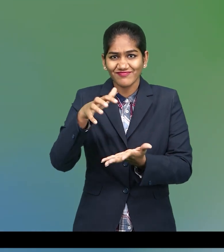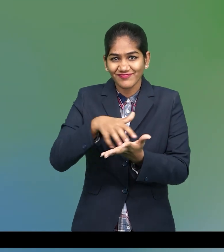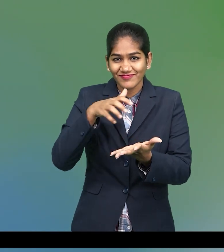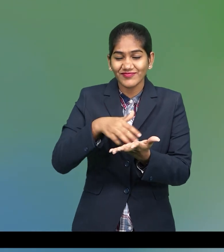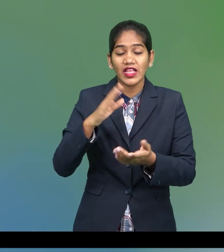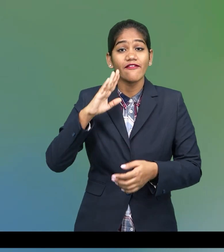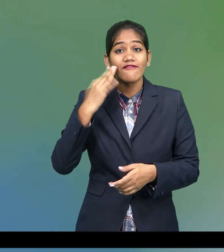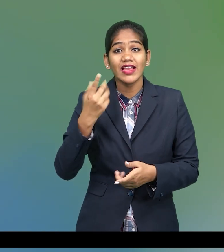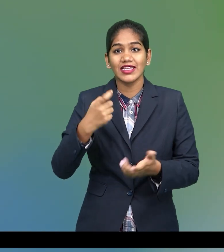సీజన్